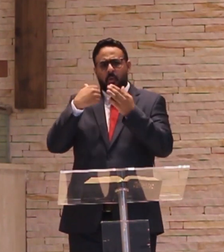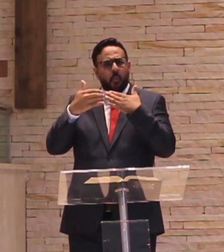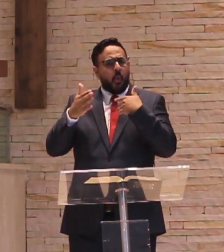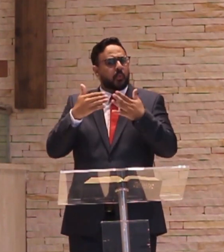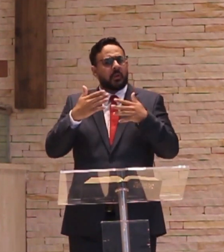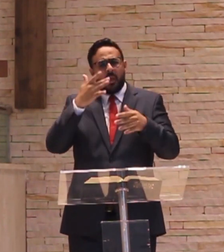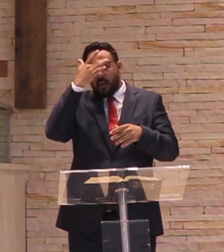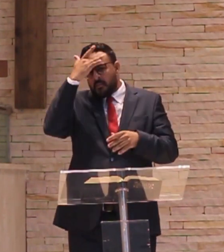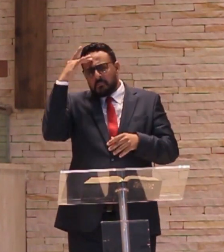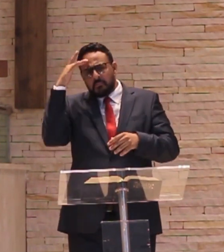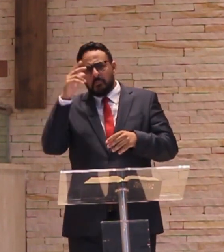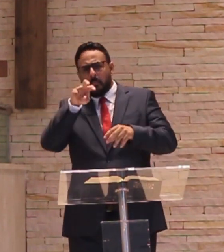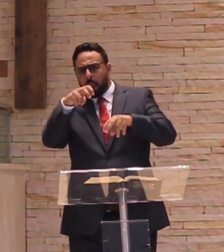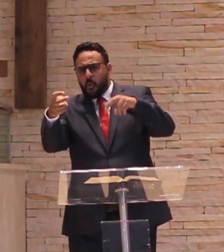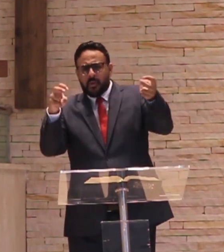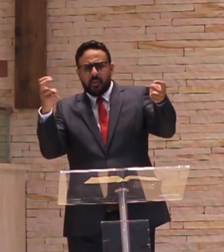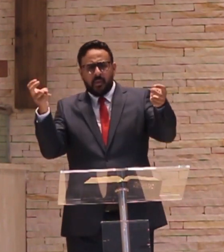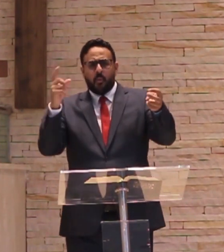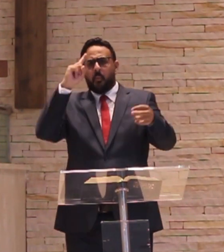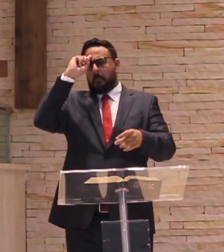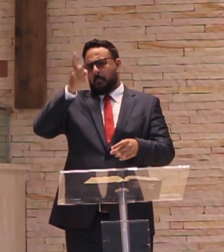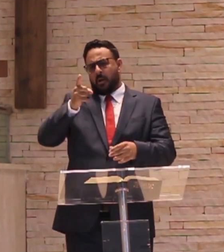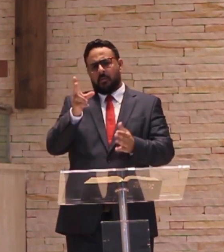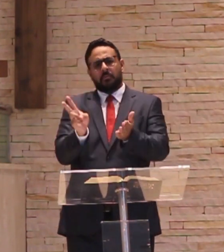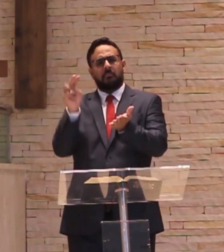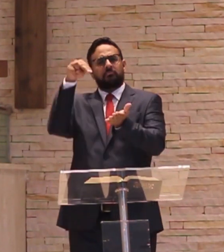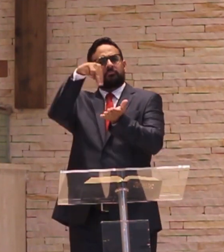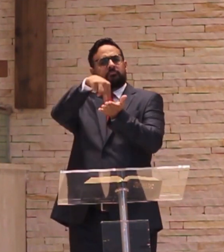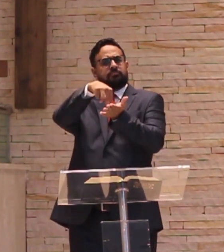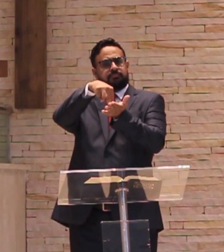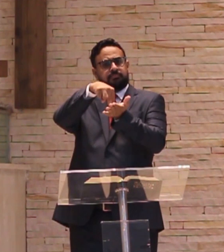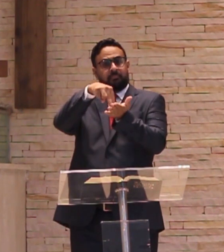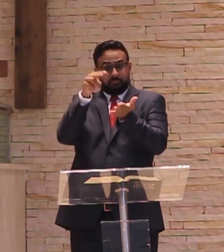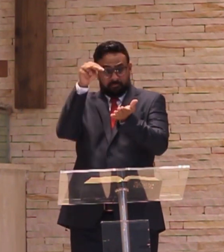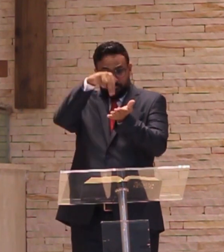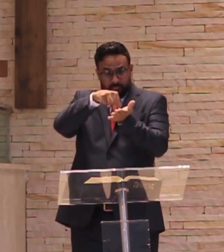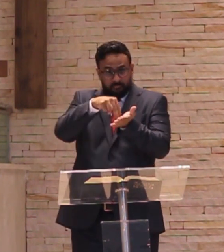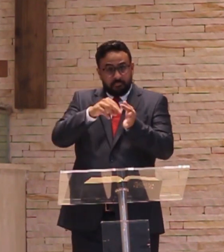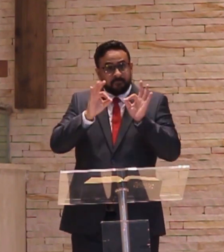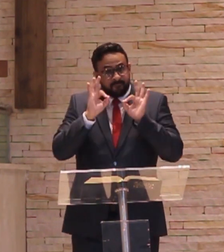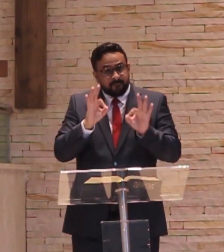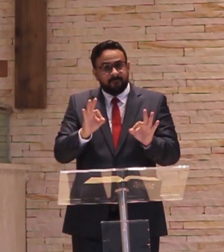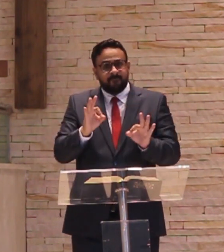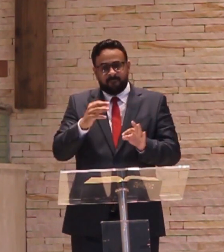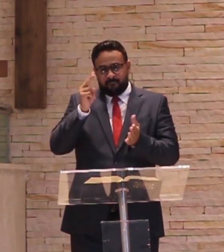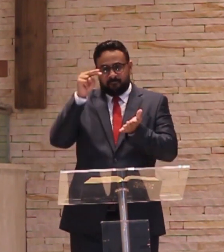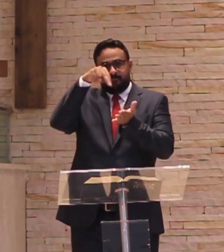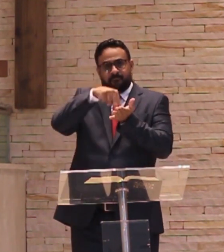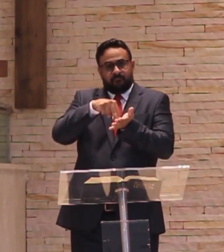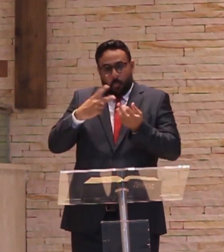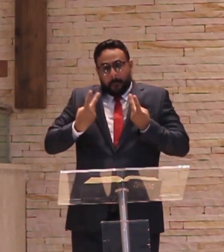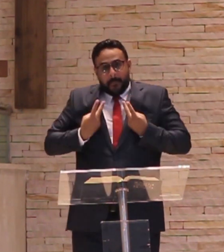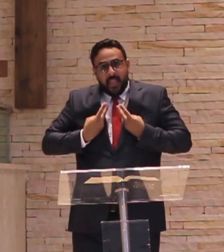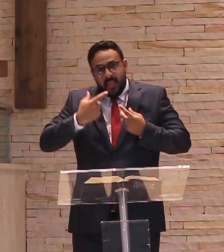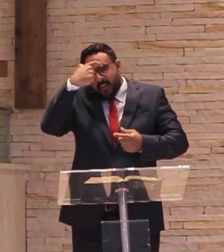Autor e Consumador da vida. E não importa quantas pessoas morreram, quando ele mandar, elas irão ressuscitar. E